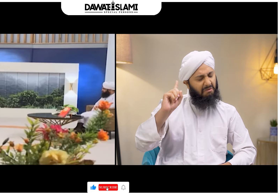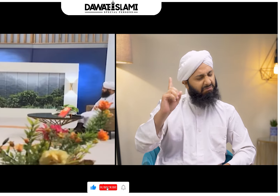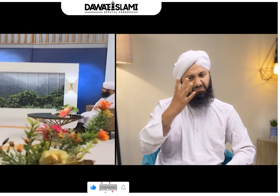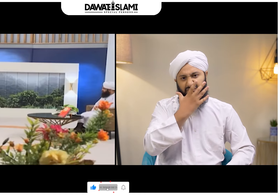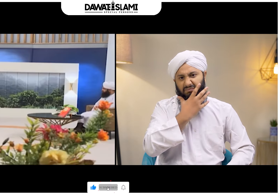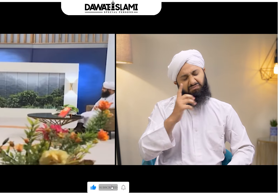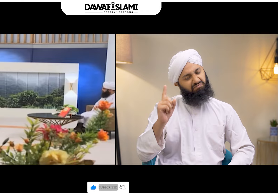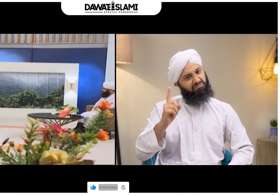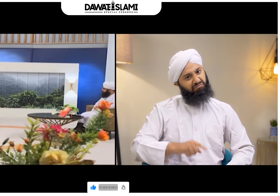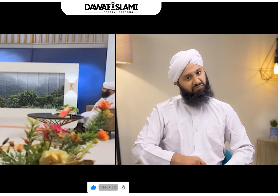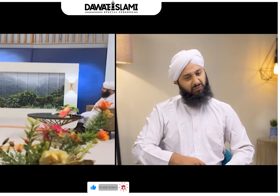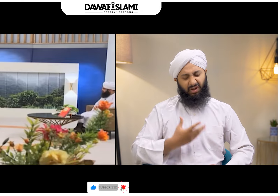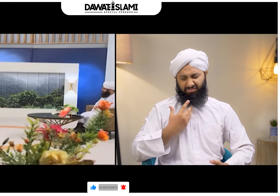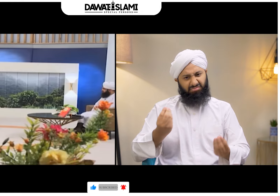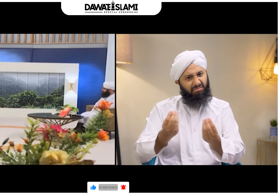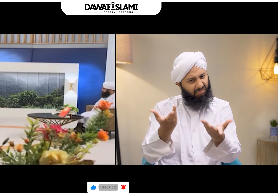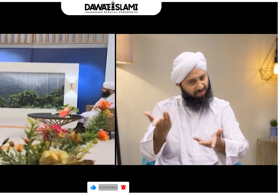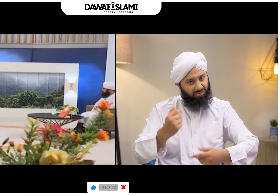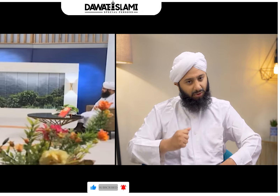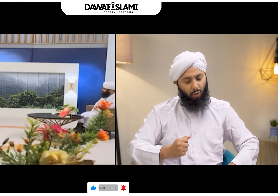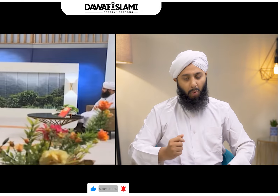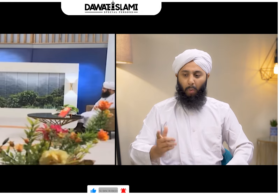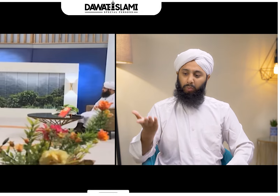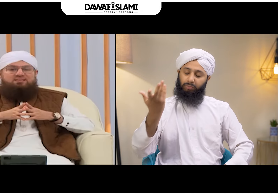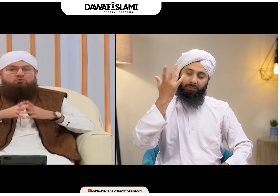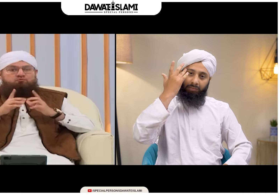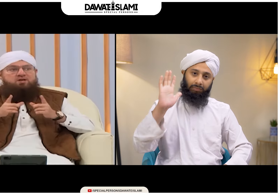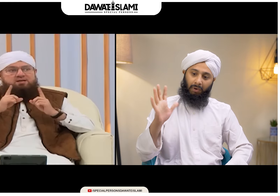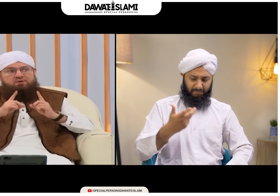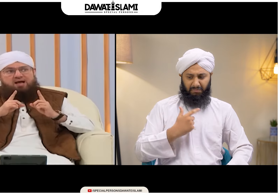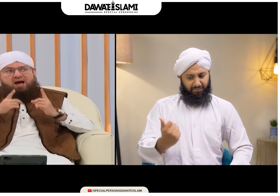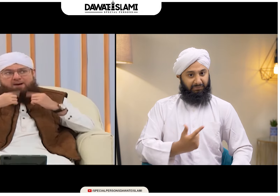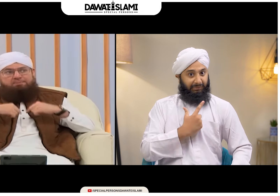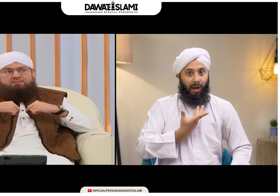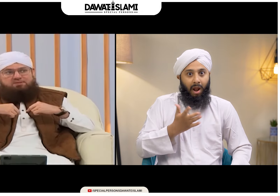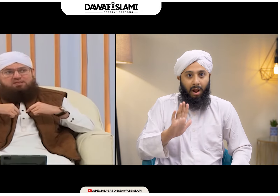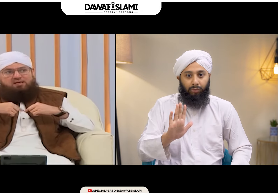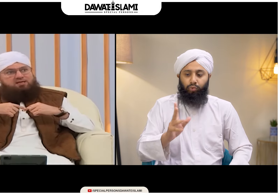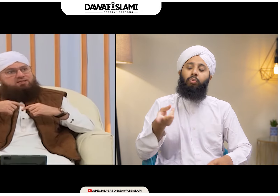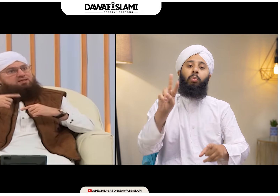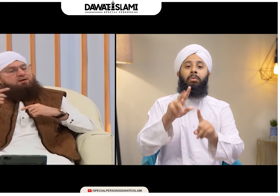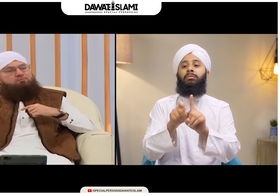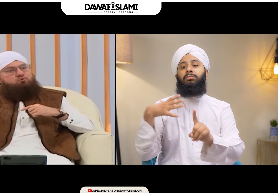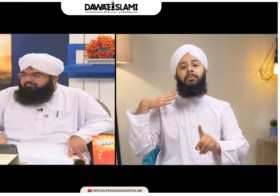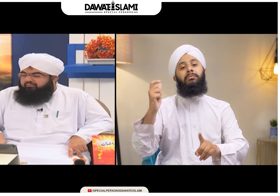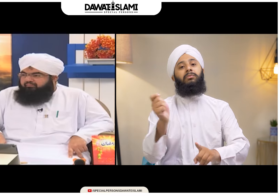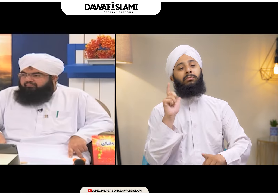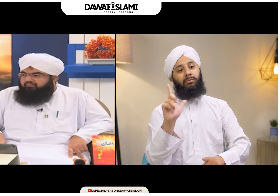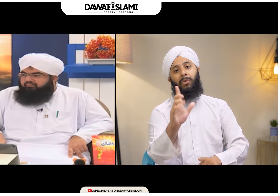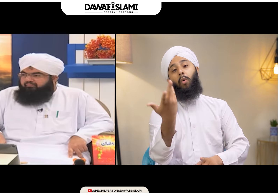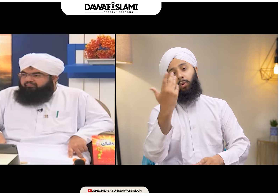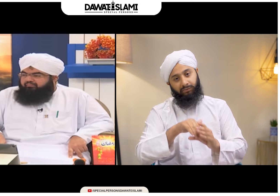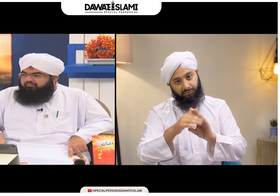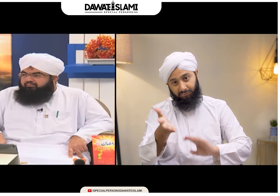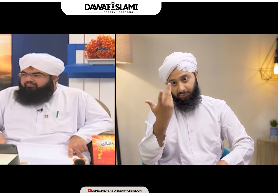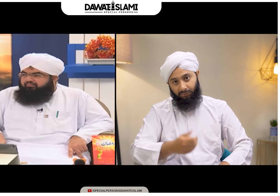اٹھانے کا، یار آج تو تھوڑا سا ہلکا ہاتھ رکھ لیتا. لیکن لوگ نہیں رکھتے. تو وہی آپ اپنے لیے پسند نہیں کر رہے نا، اب آپ دوسروں کے لیے پسند نہ کریں.